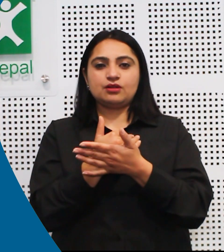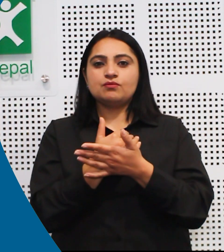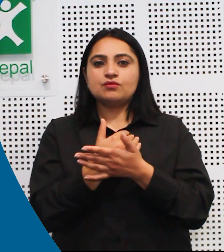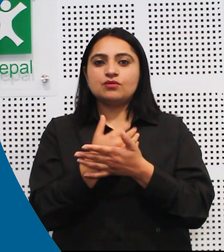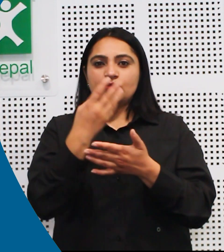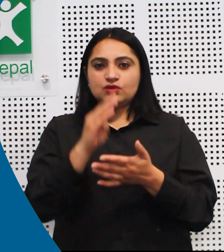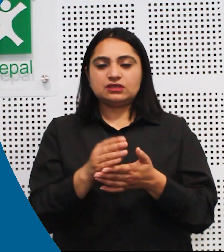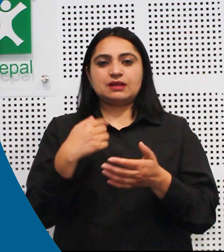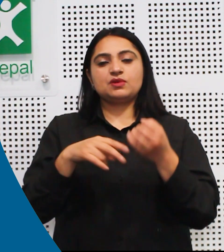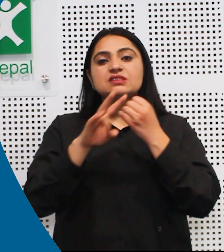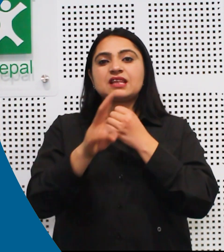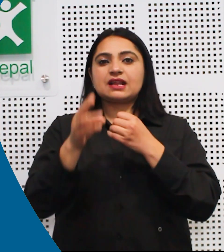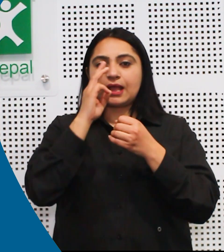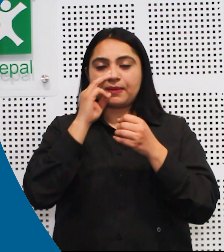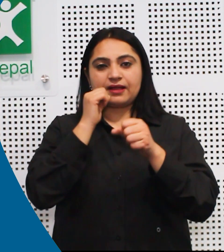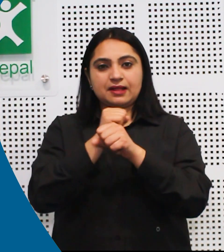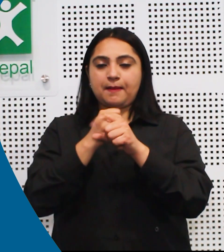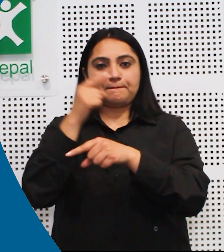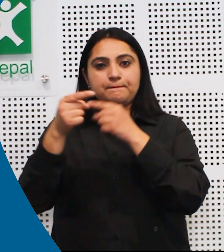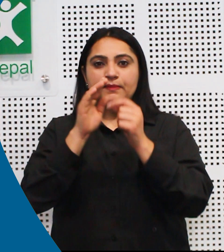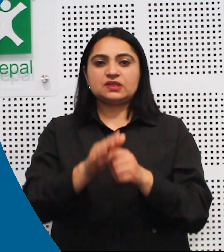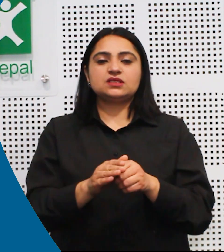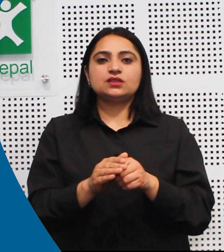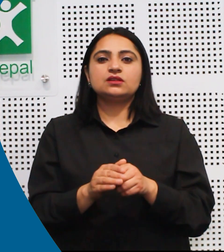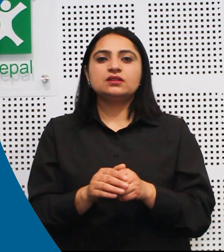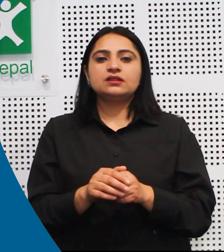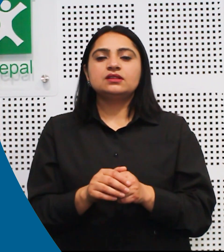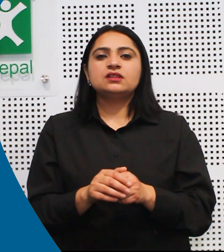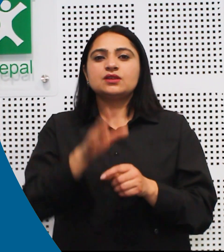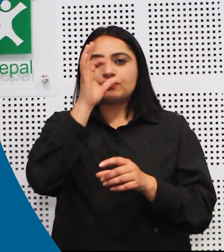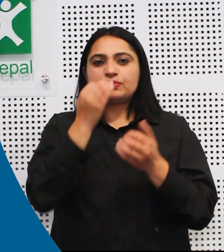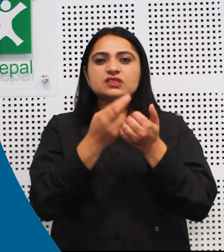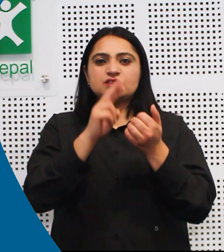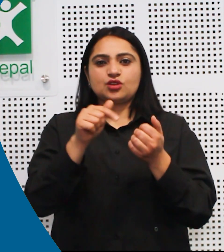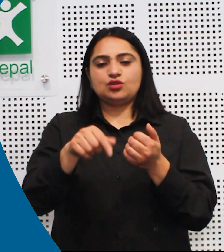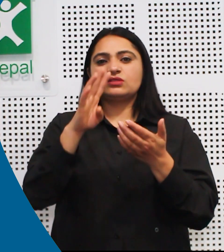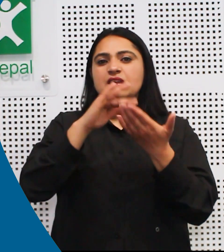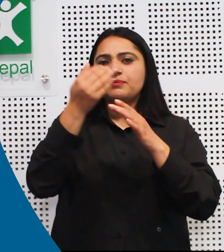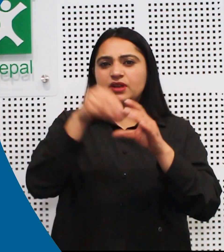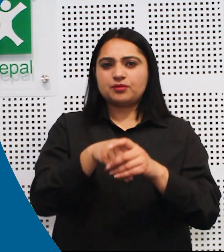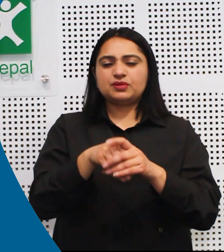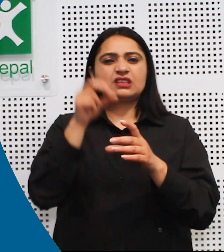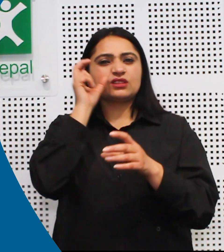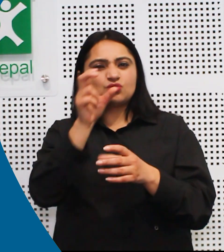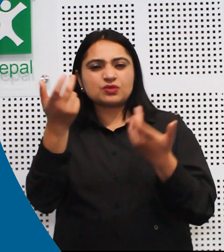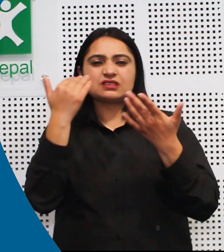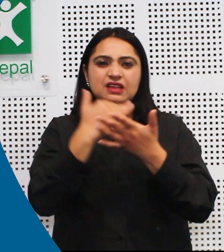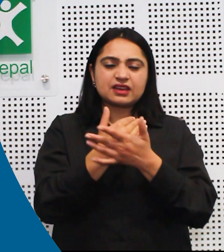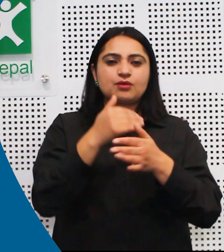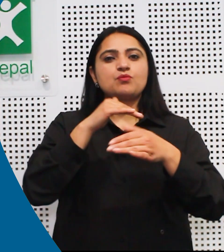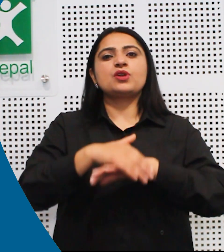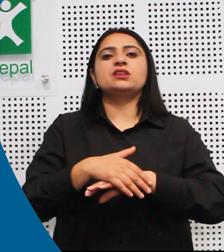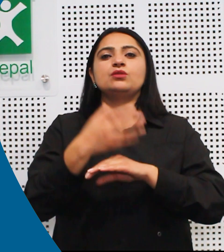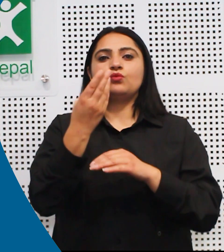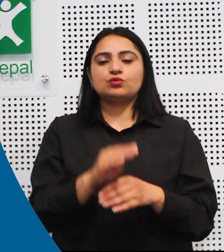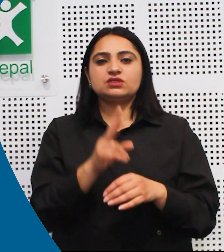हाम्रो शाखाबाट चाहिँ काम भइरहेको छ होइन। अब कतिपय कामहरू अब क्रमिक रूपमा पनि हुन्छन् होइन। विशेष गरी यो चौमासिकमा हाम्रो चाहिँ दिवस, पर्व, समारोह जस्तो कार्यक्रमहरू भयो